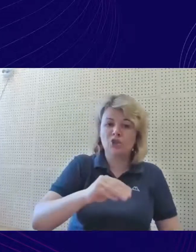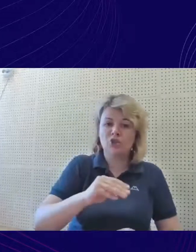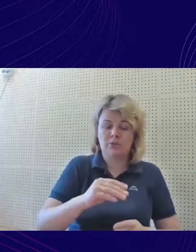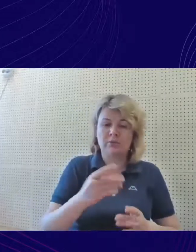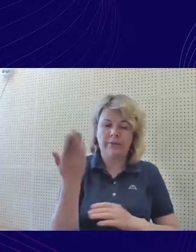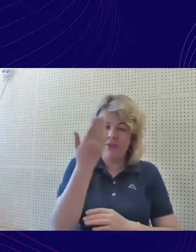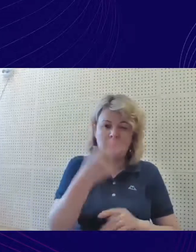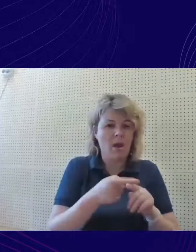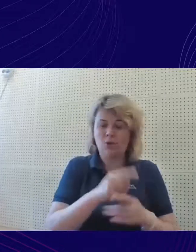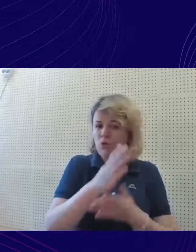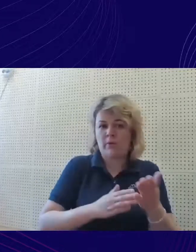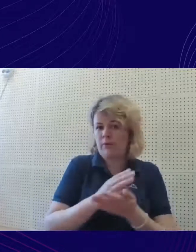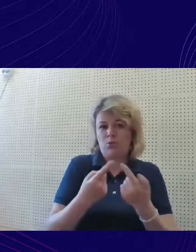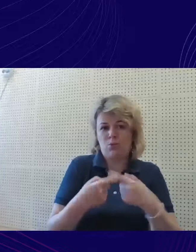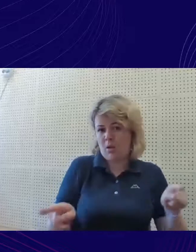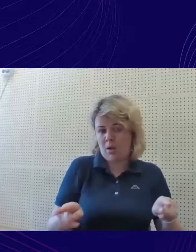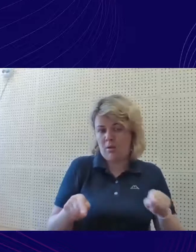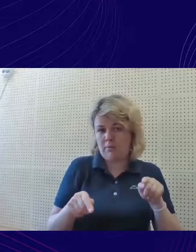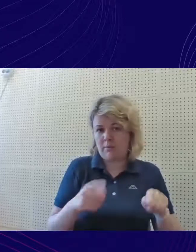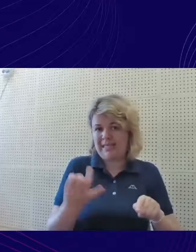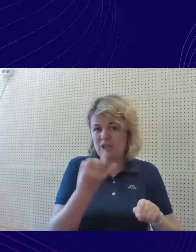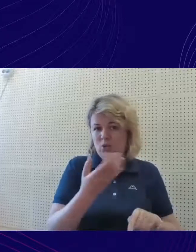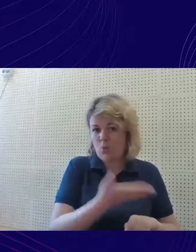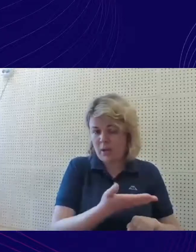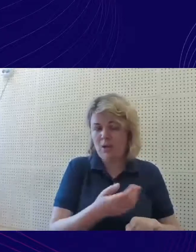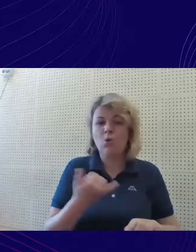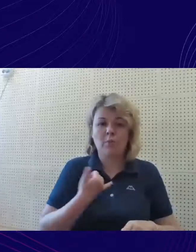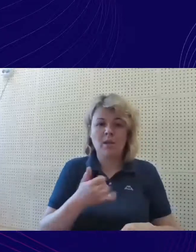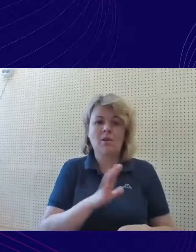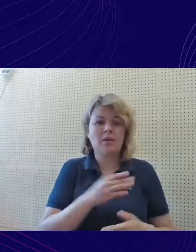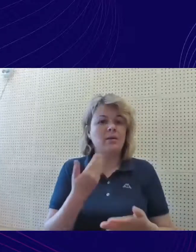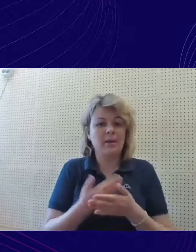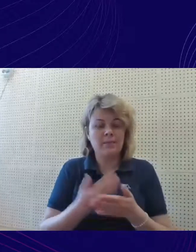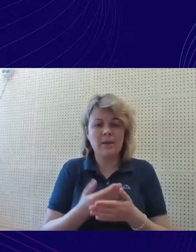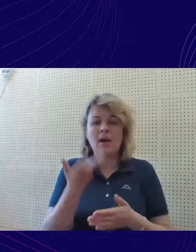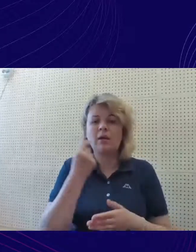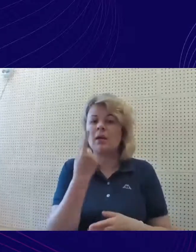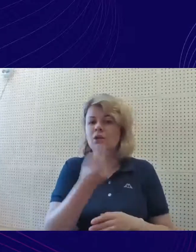история. У меня был пример, когда очень хороший режиссер